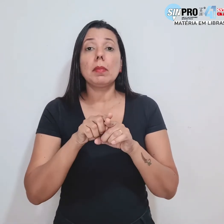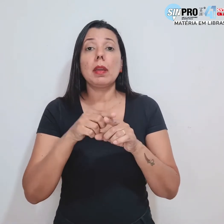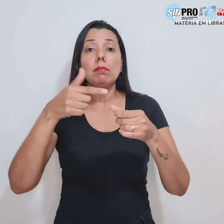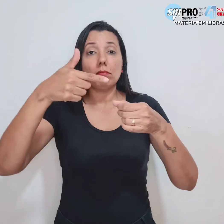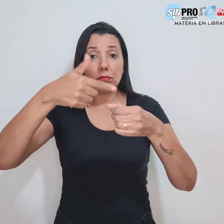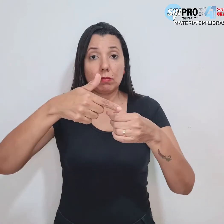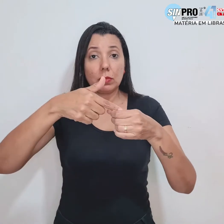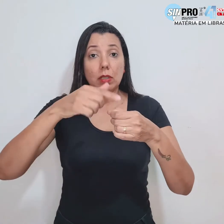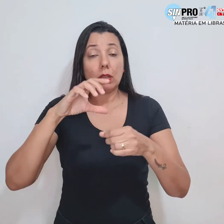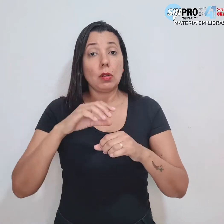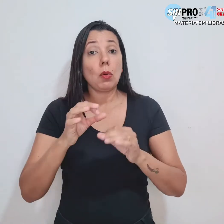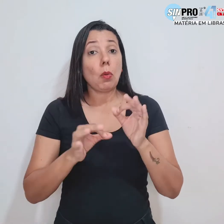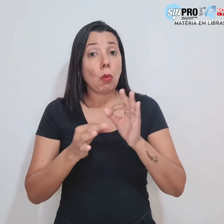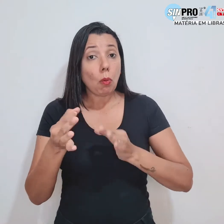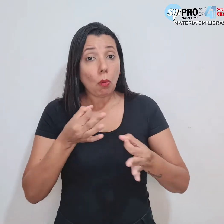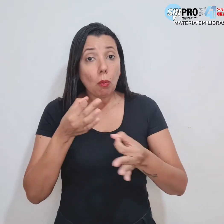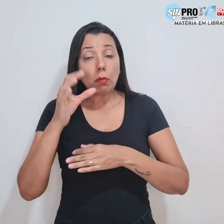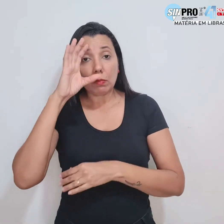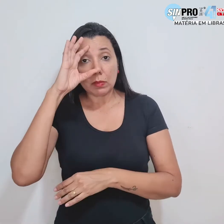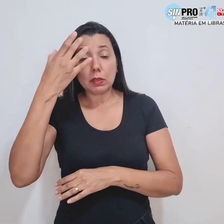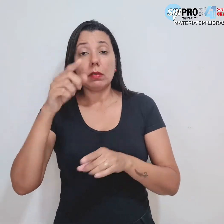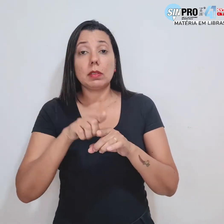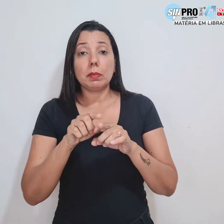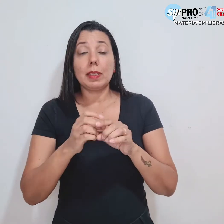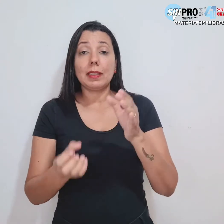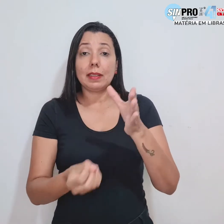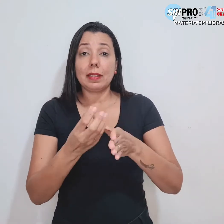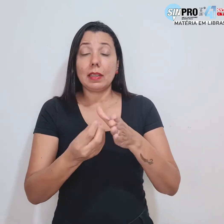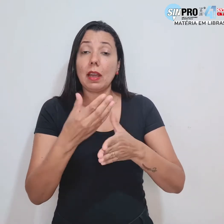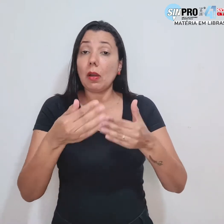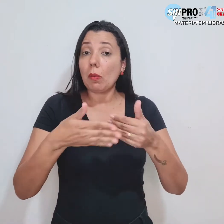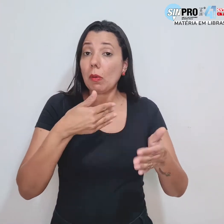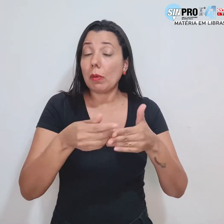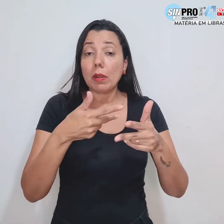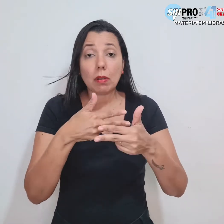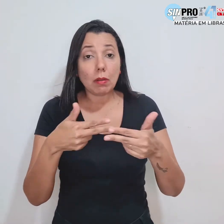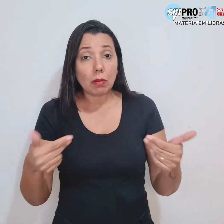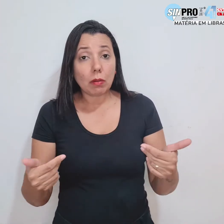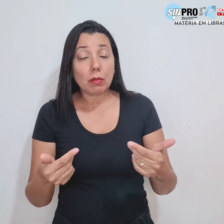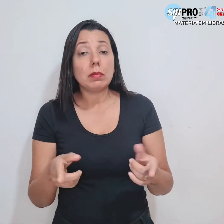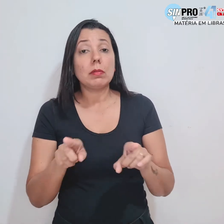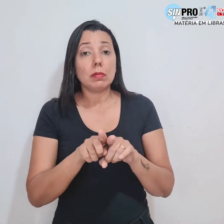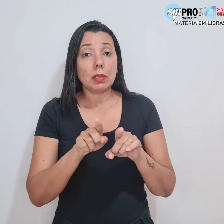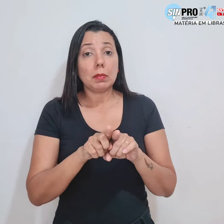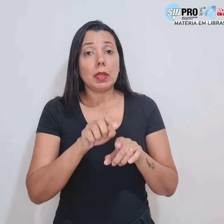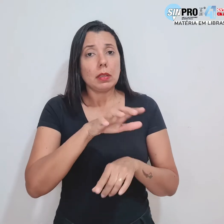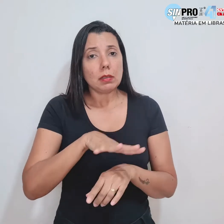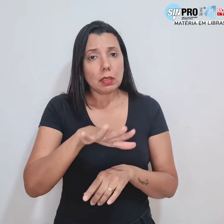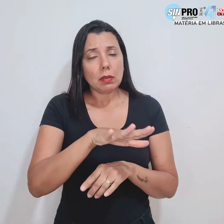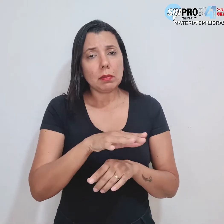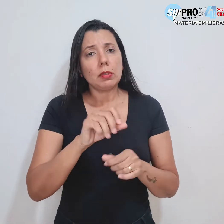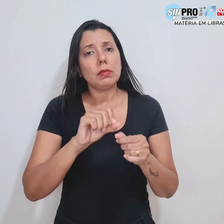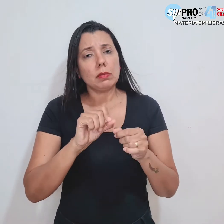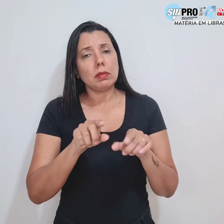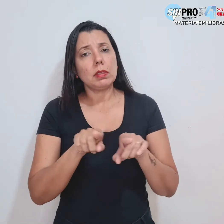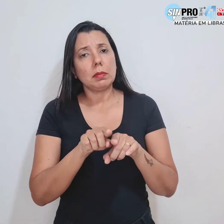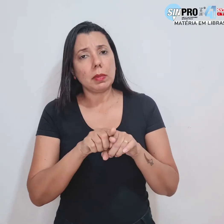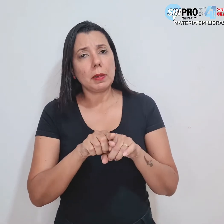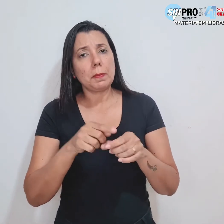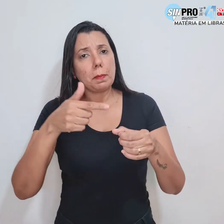que está a decisão, a Petrobras pode criar subsidiárias de qualquer coisa, inclusive de campos de produção de